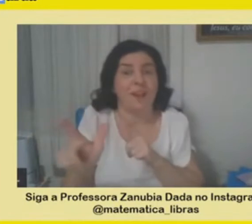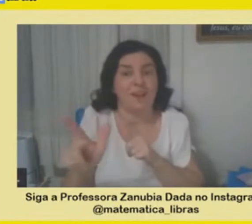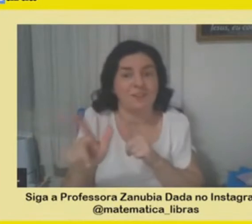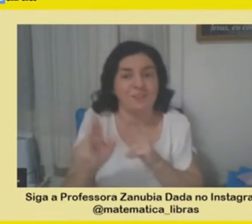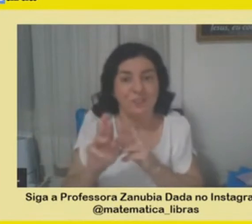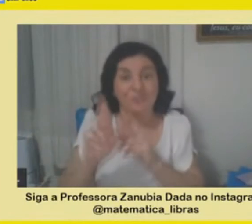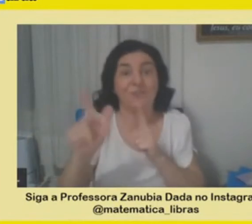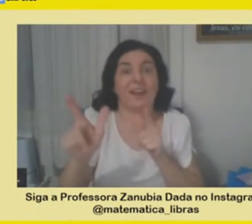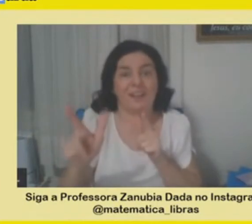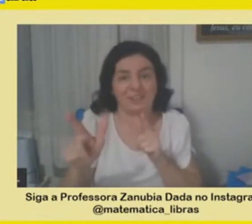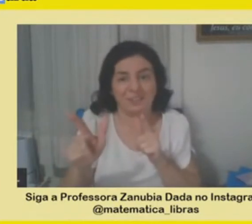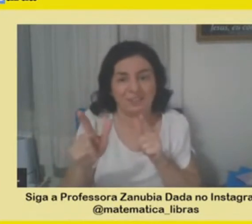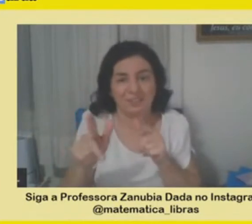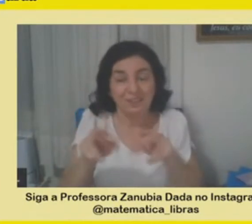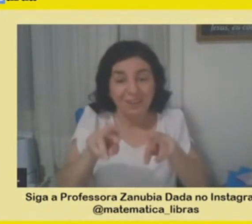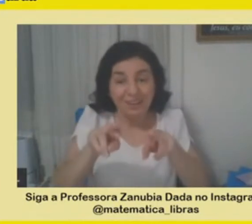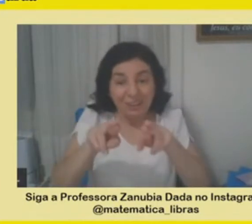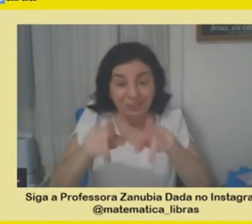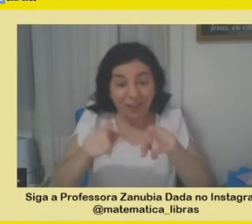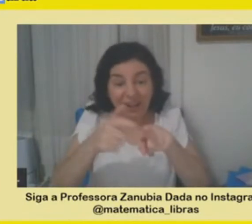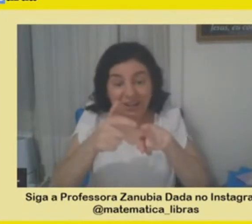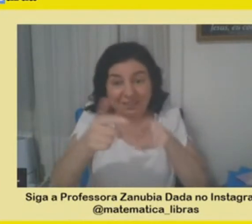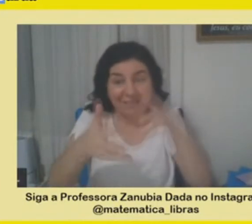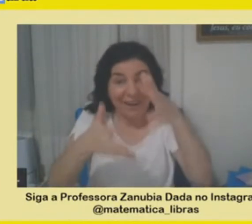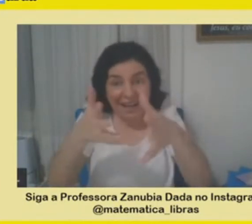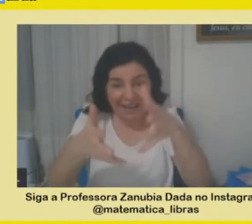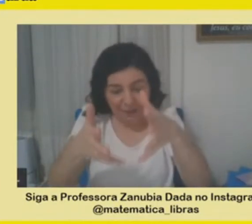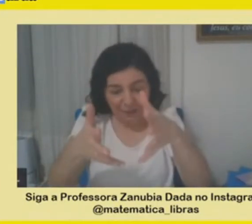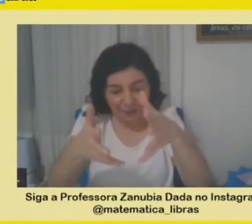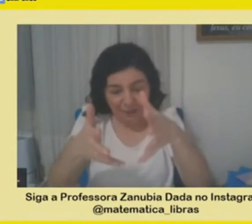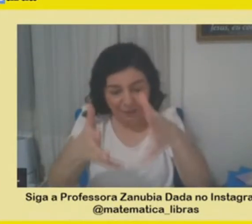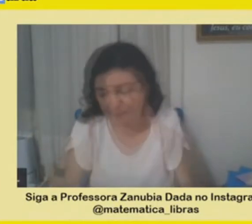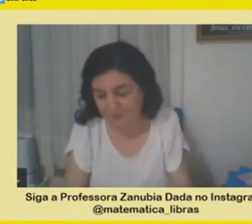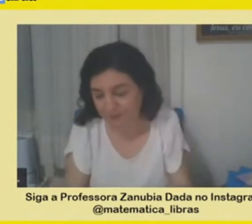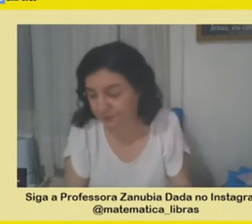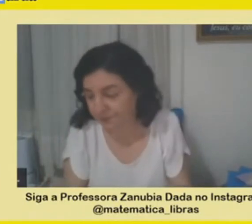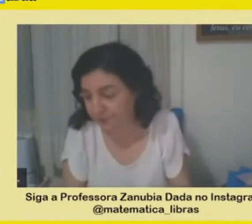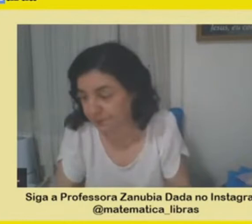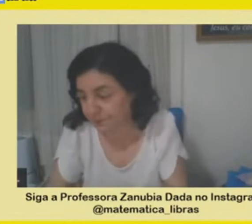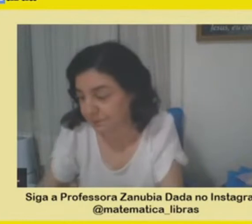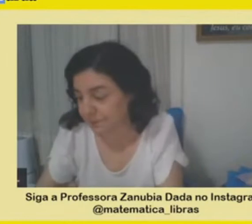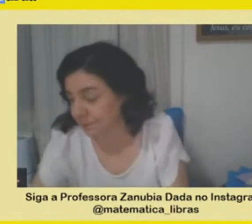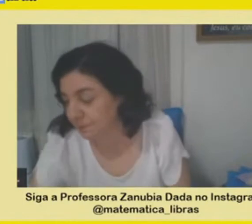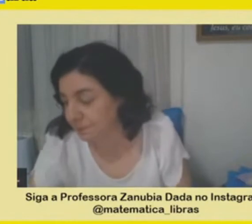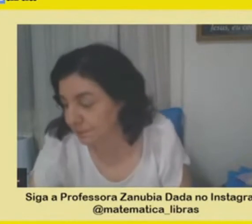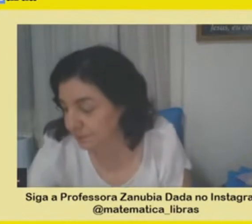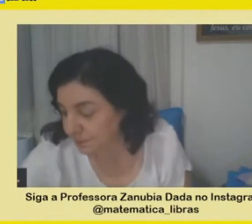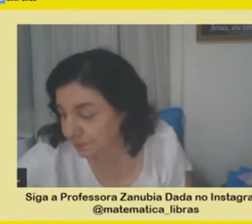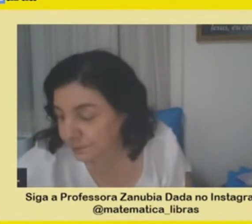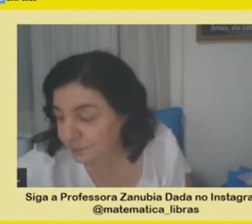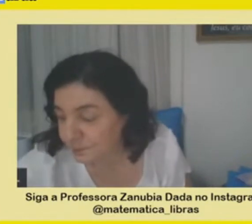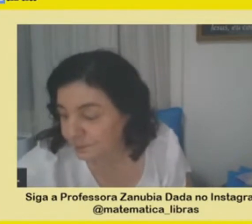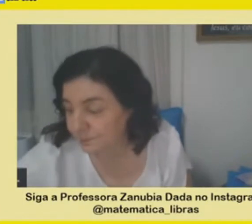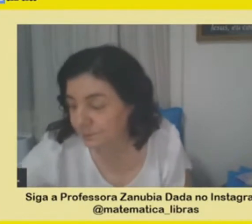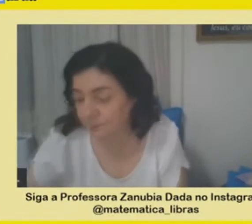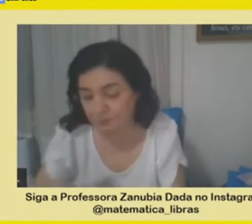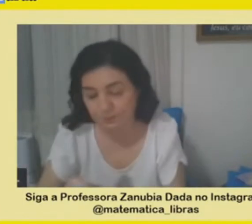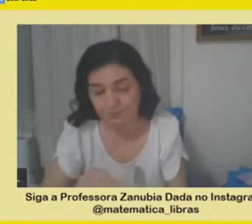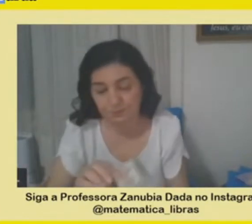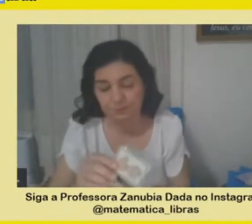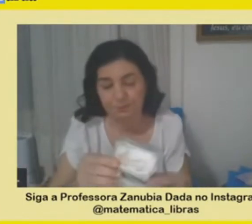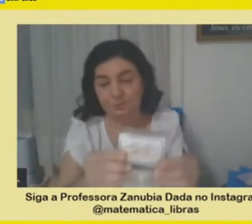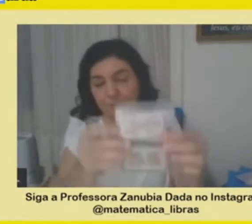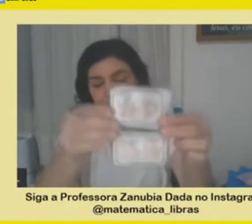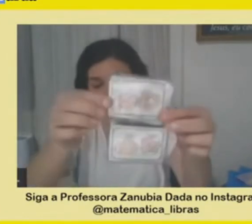Por exemplo, branco e o preto é igual ou diferente? Diferente. Aí usa o sinal, igual